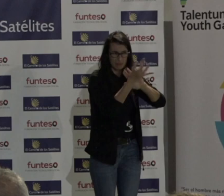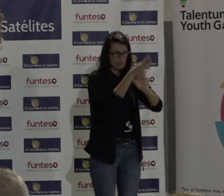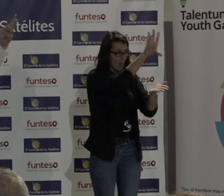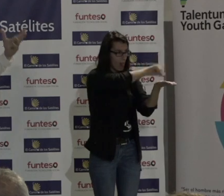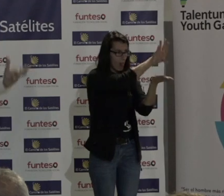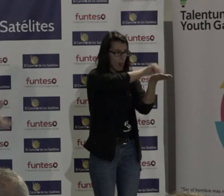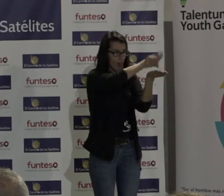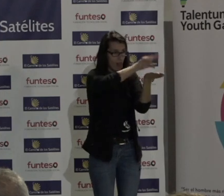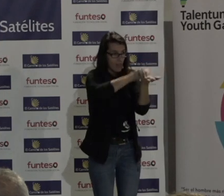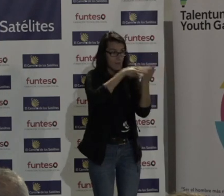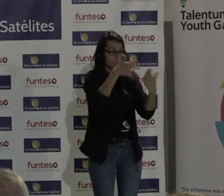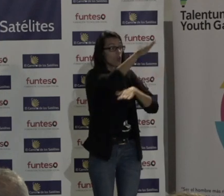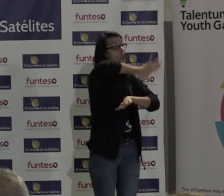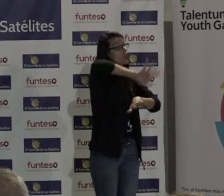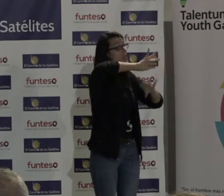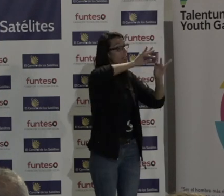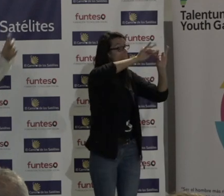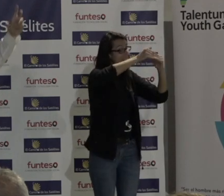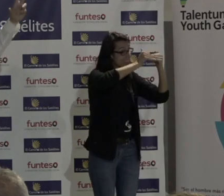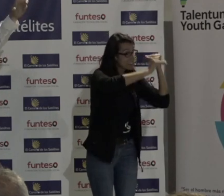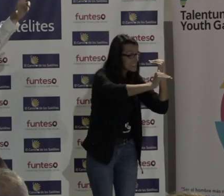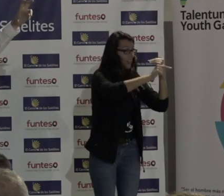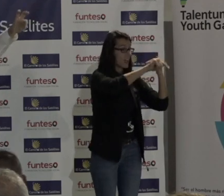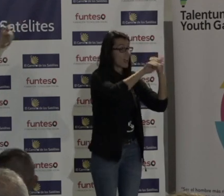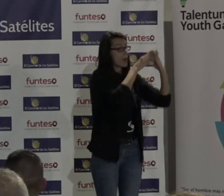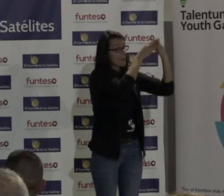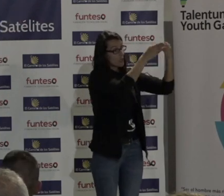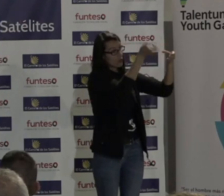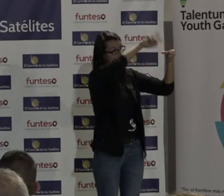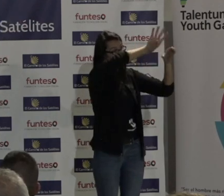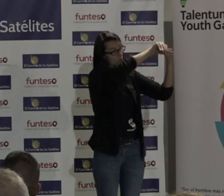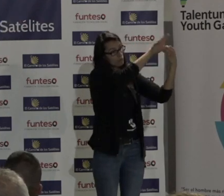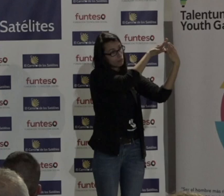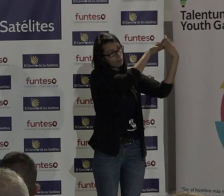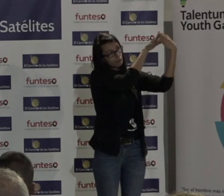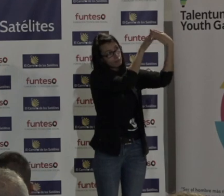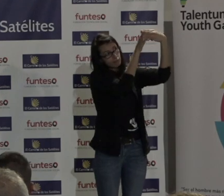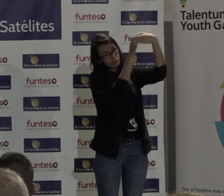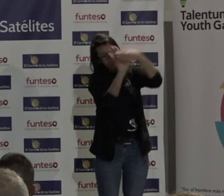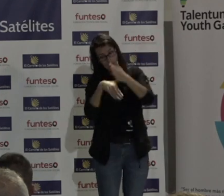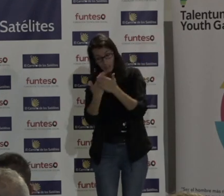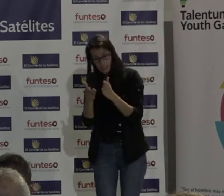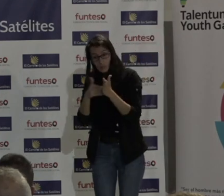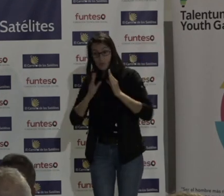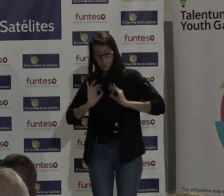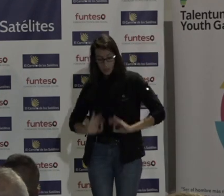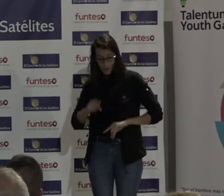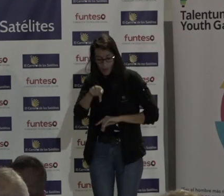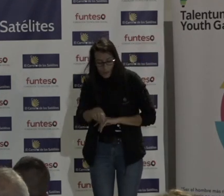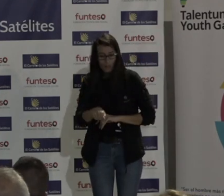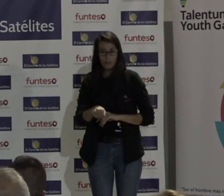que se producía en la Terra Chá, una parte bajaba por el río en barcazas hasta Puerto Marín. Y en Puerto